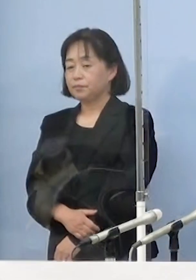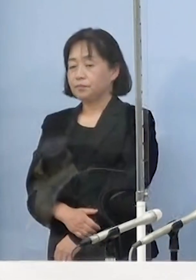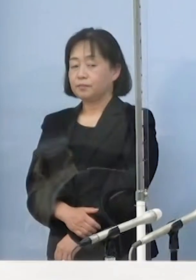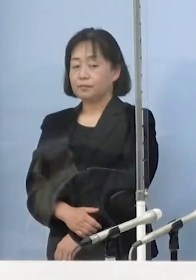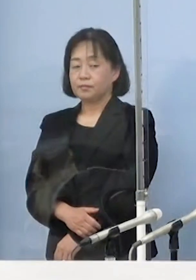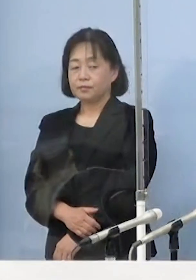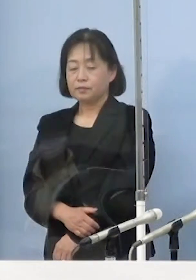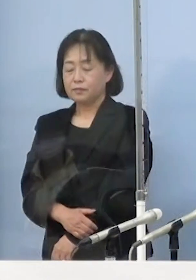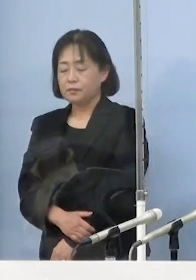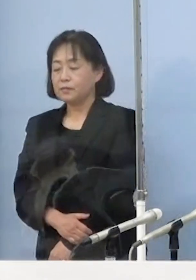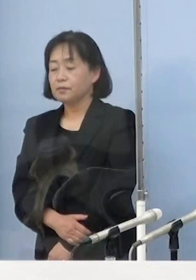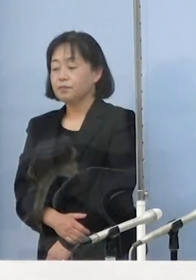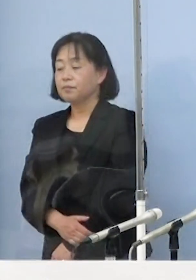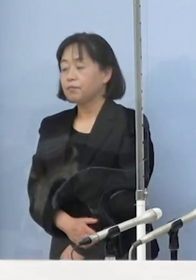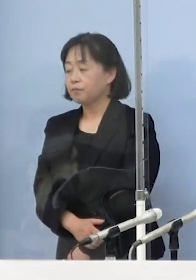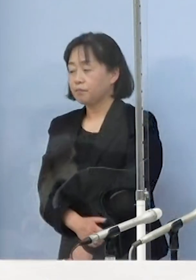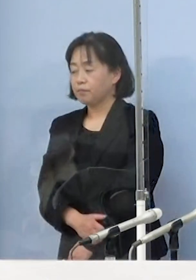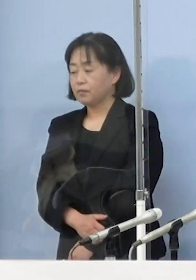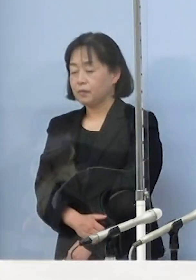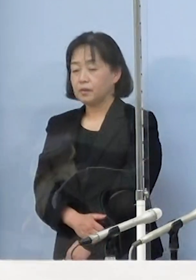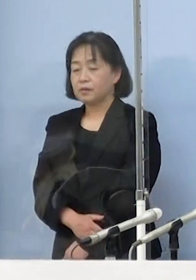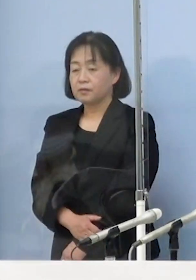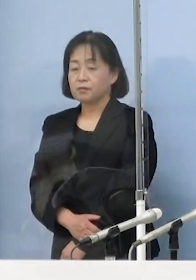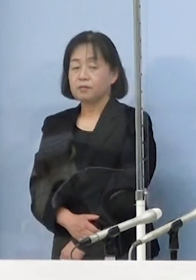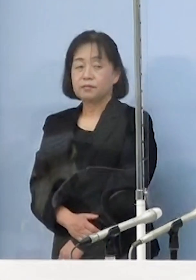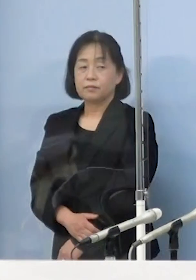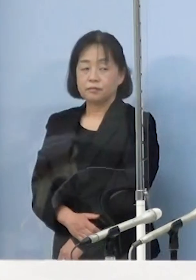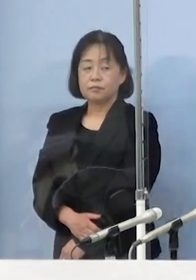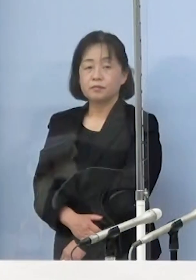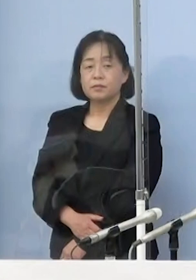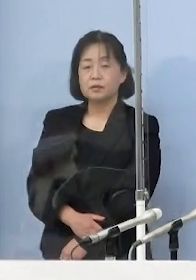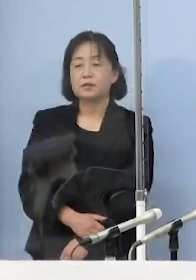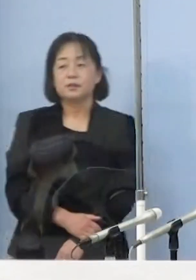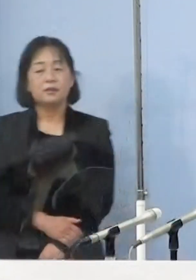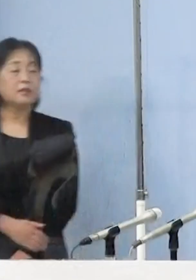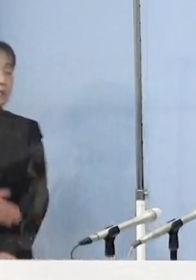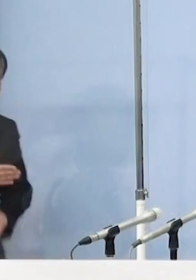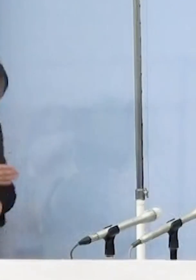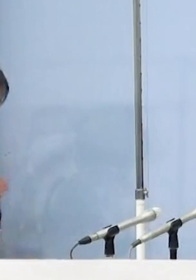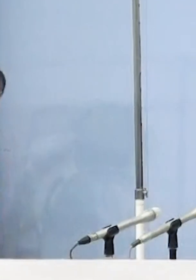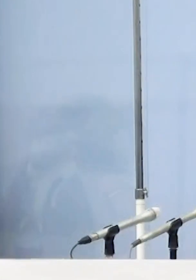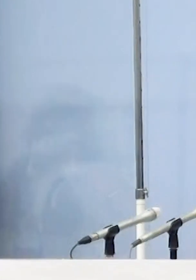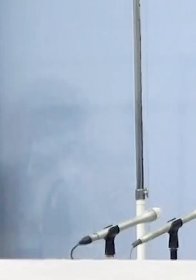ありがとうございます。